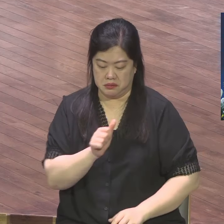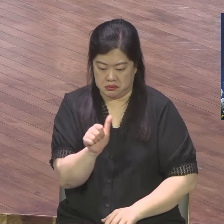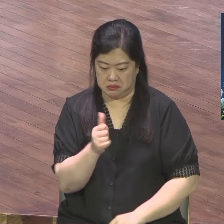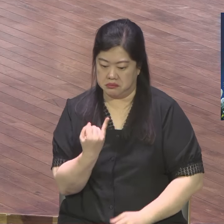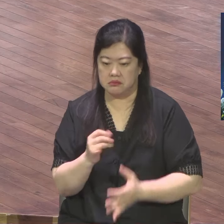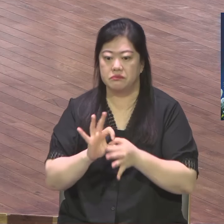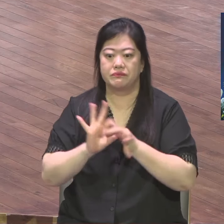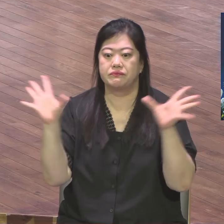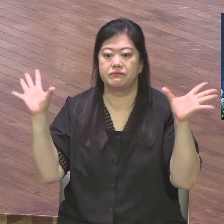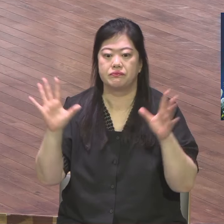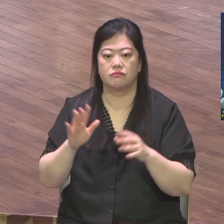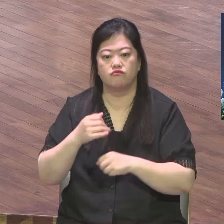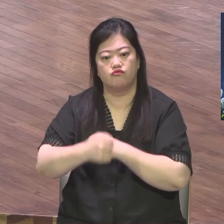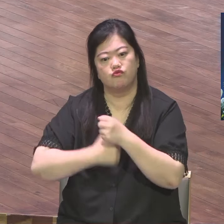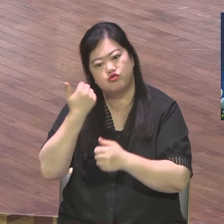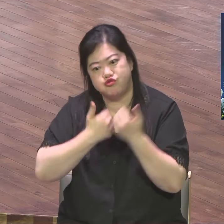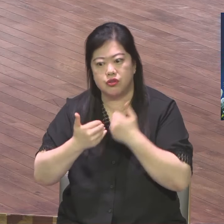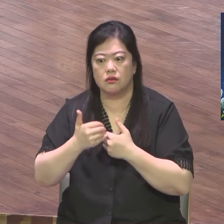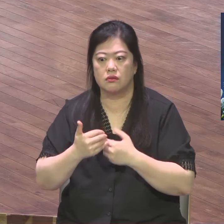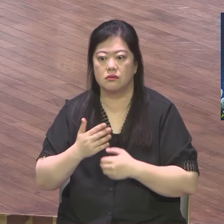그런 거 하지 않아요.